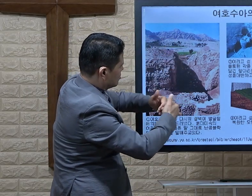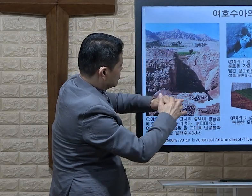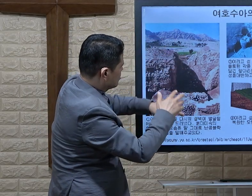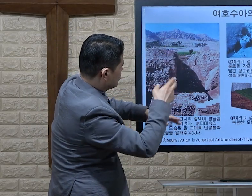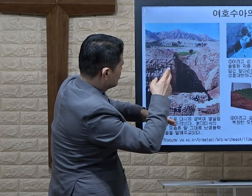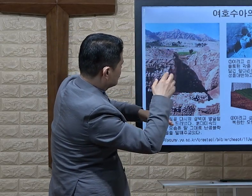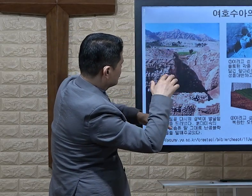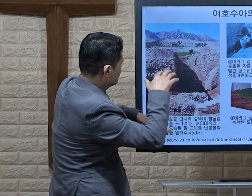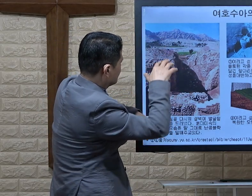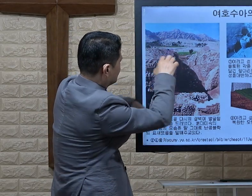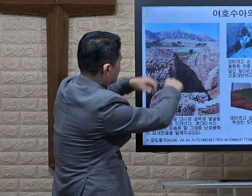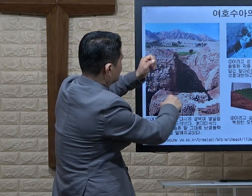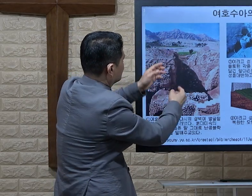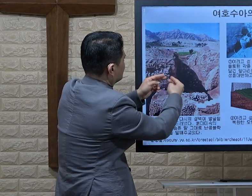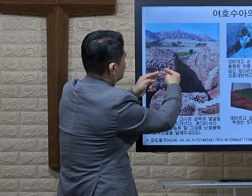이 성이 그림과도 같이